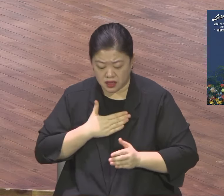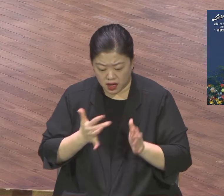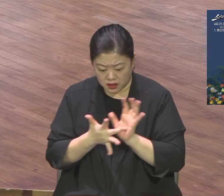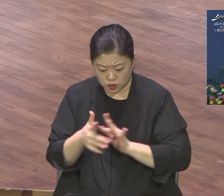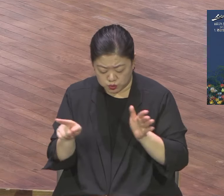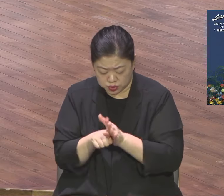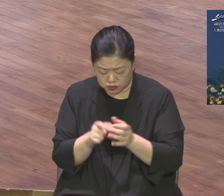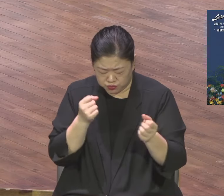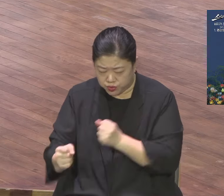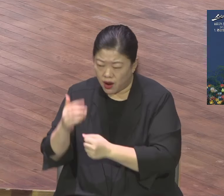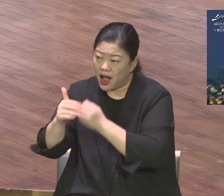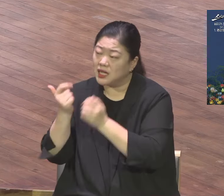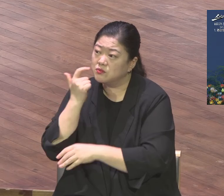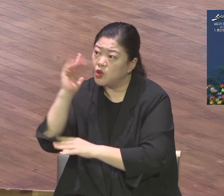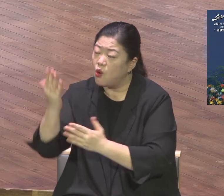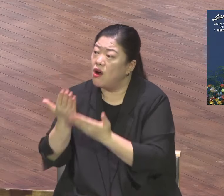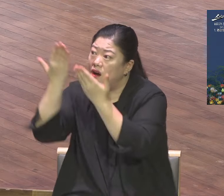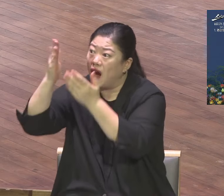사도 바울이 그래 살았어요.